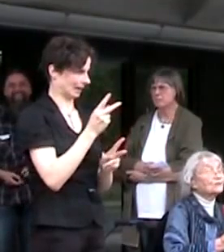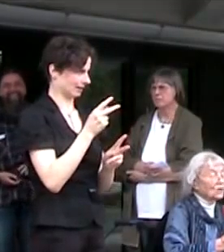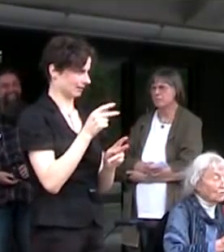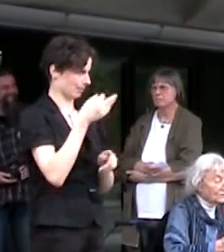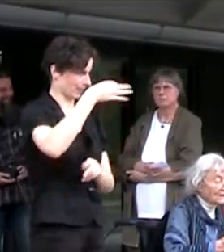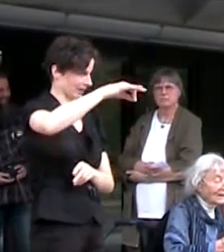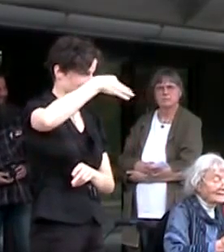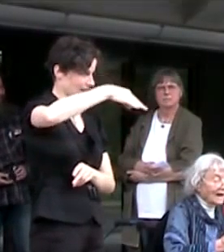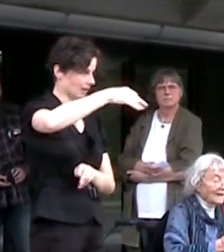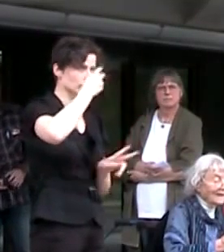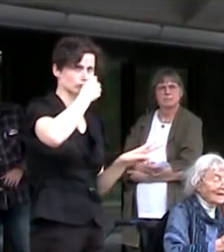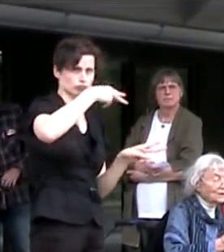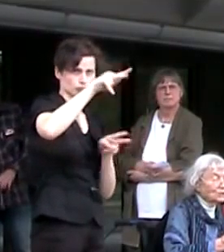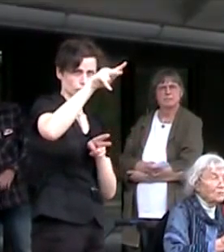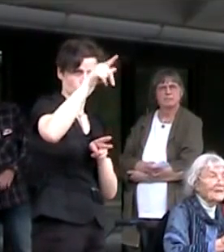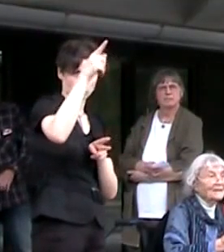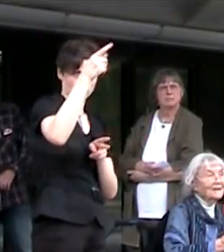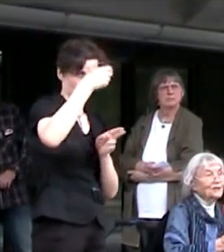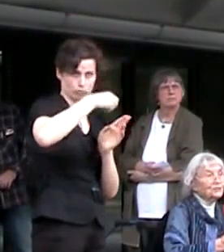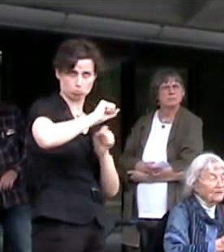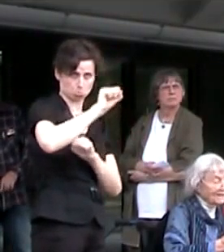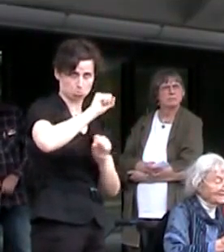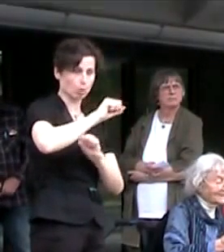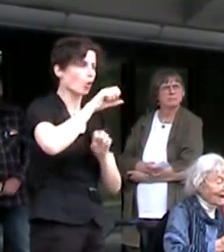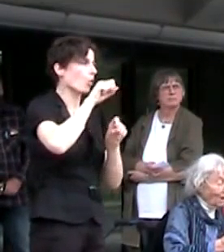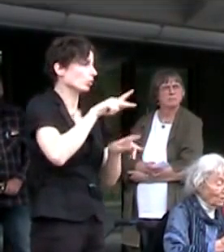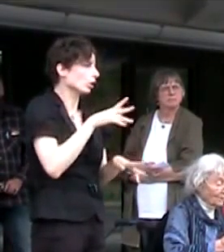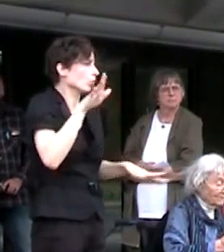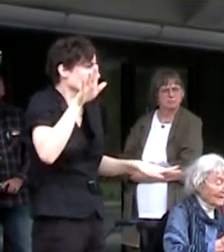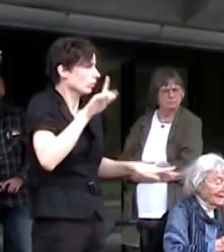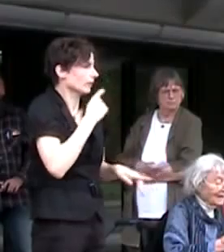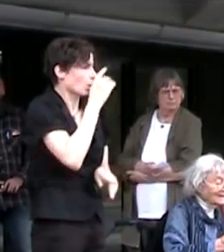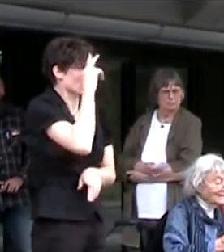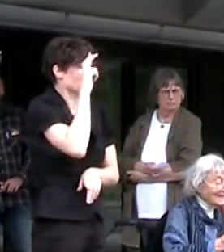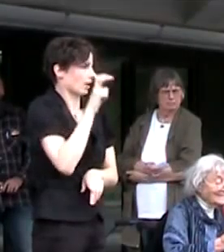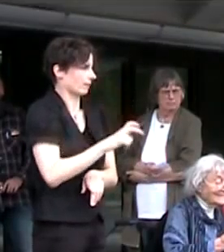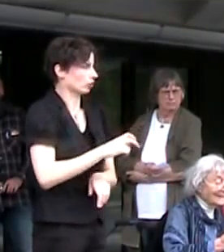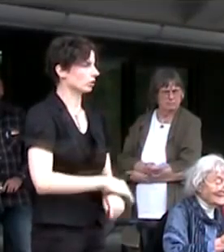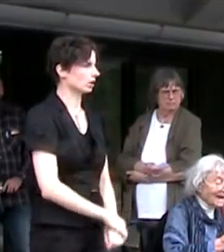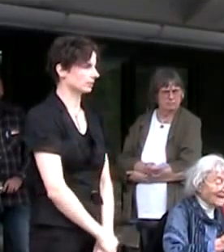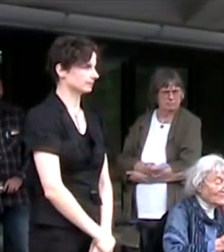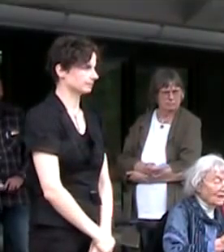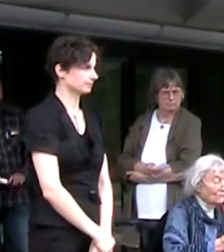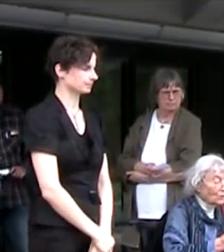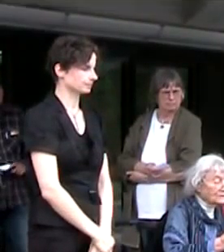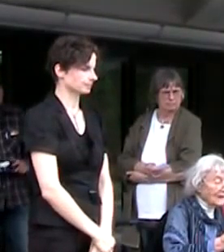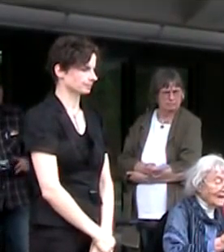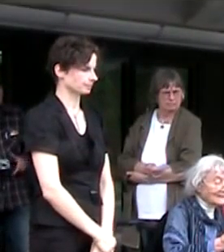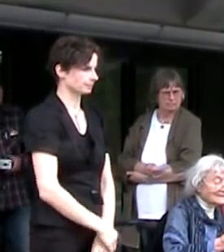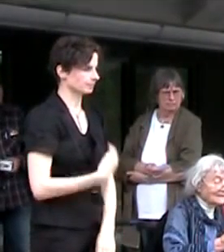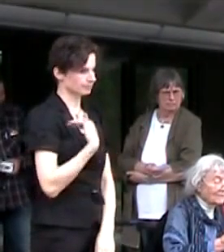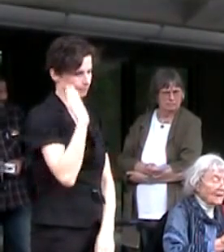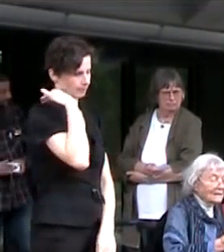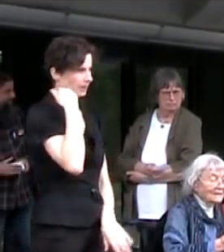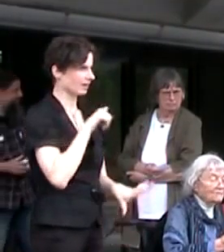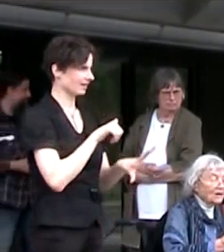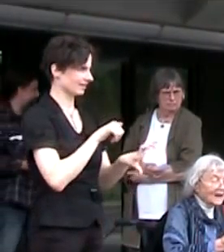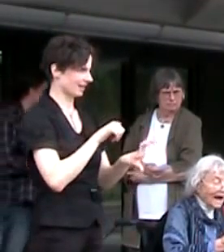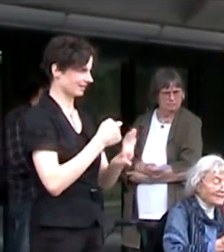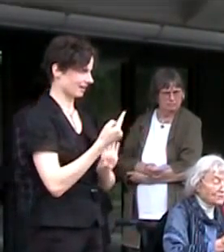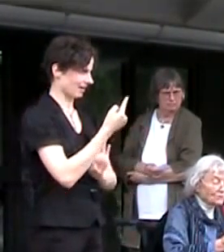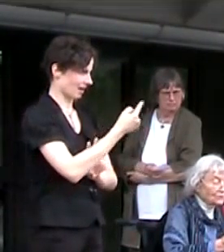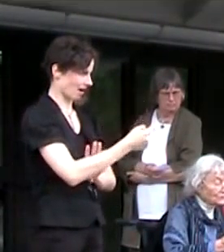Bumke geschaut. Da er schwieg, schwiegen sie auch. In den 60er Jahren wurden Ärzte, die